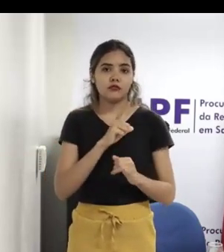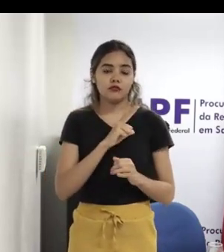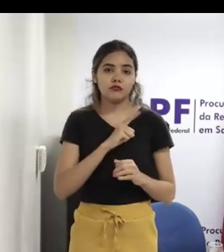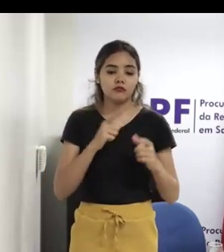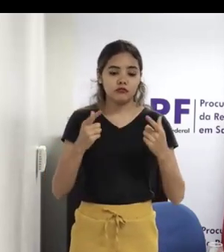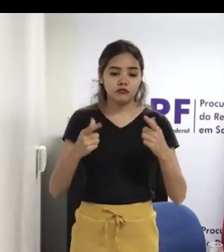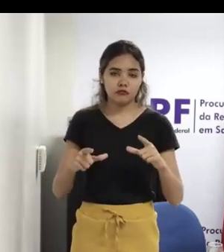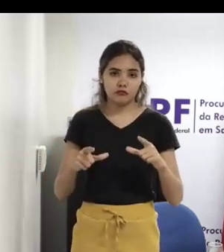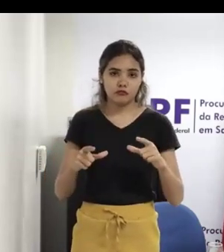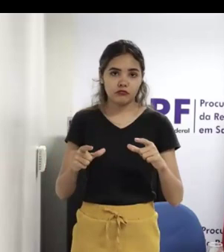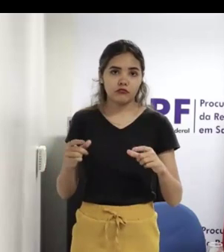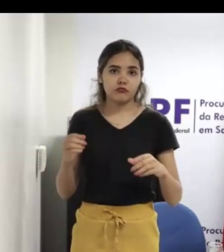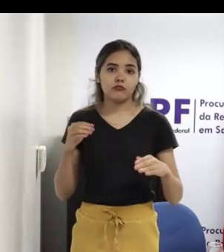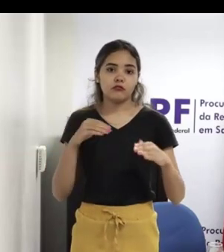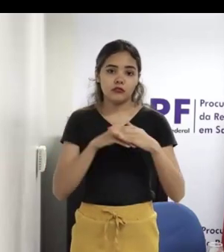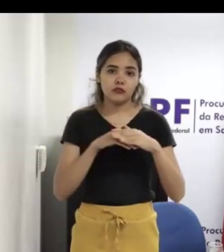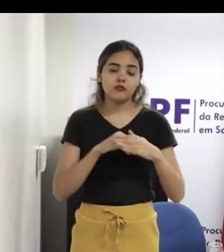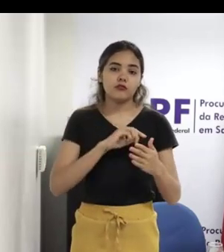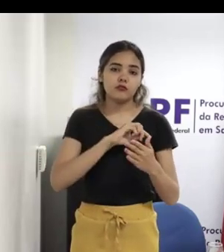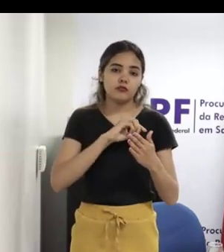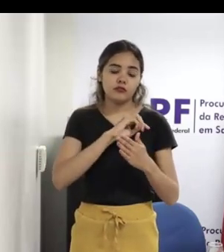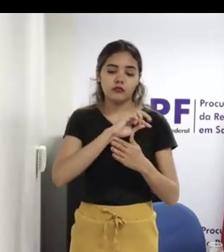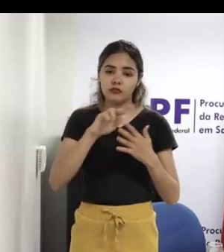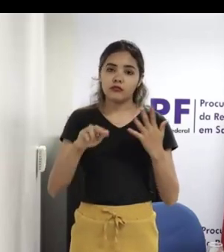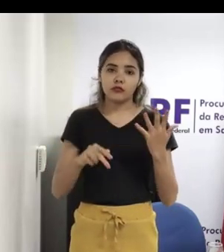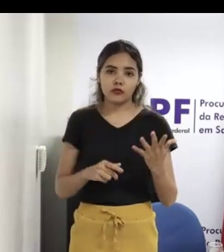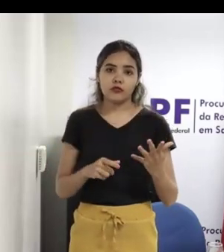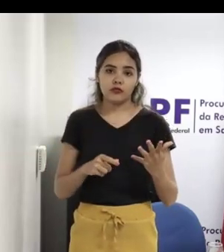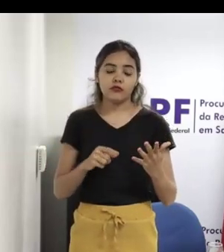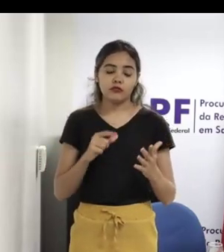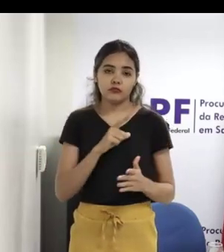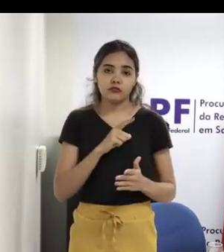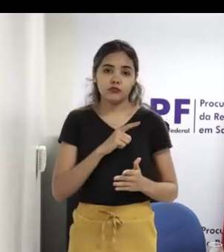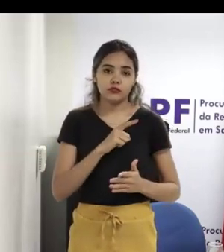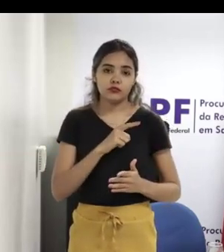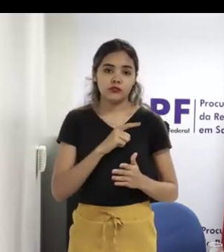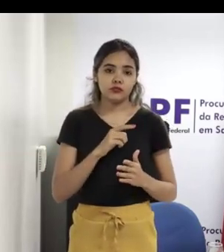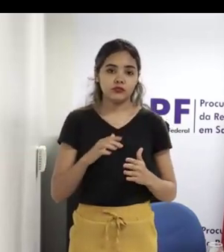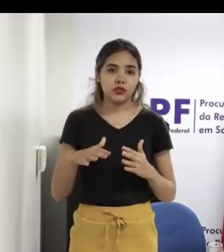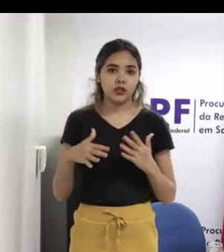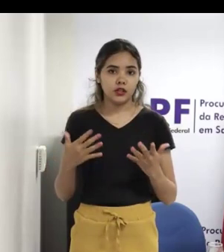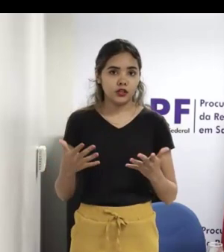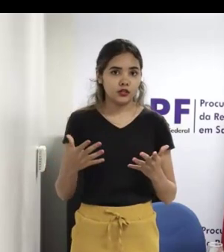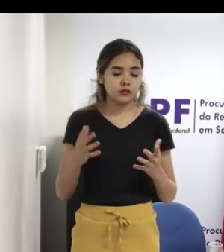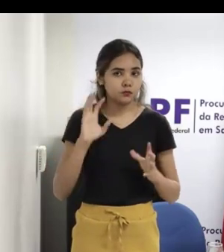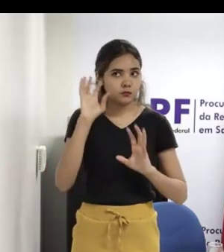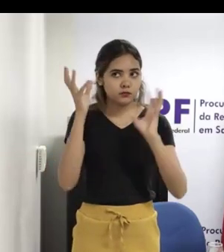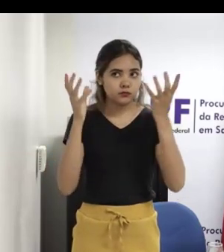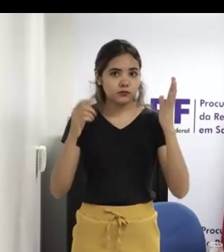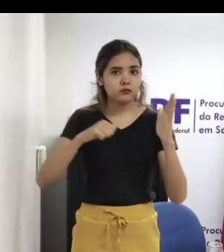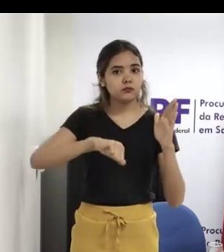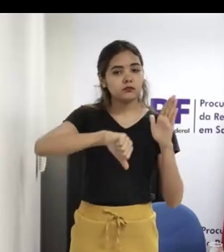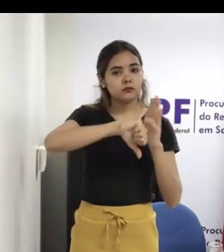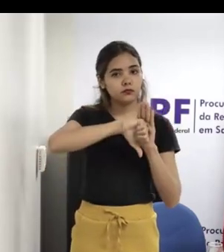para o através do Judiciário né paraa manutenção para o resguardo quando chega a notícia crime sobre determinado olha